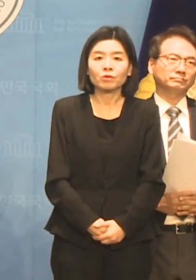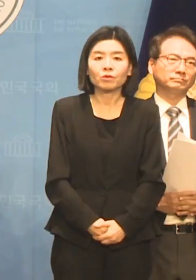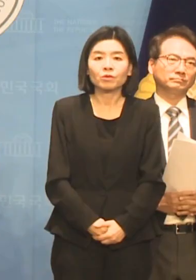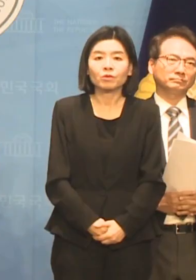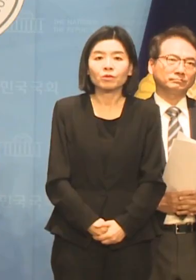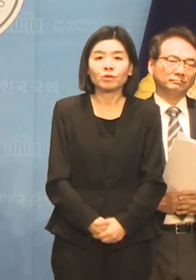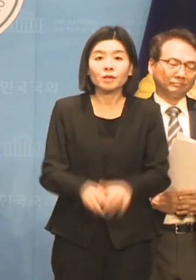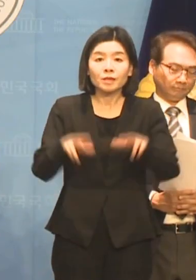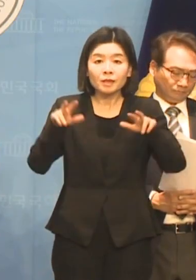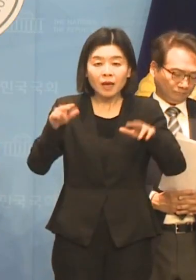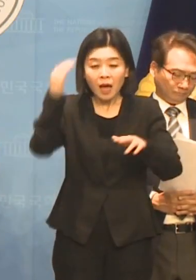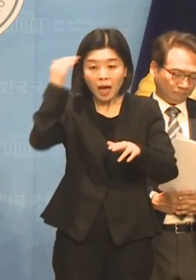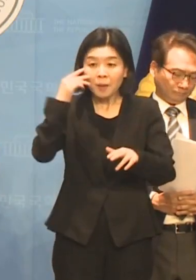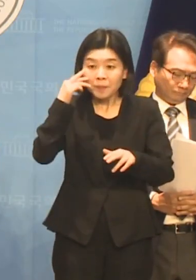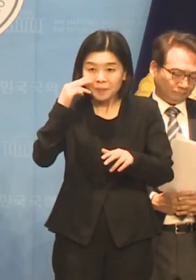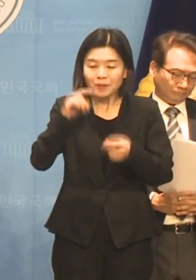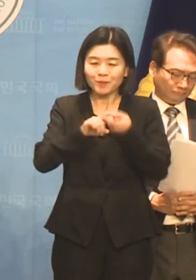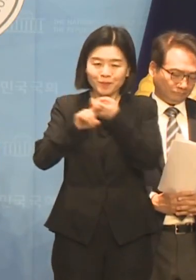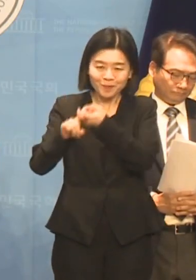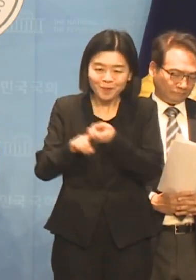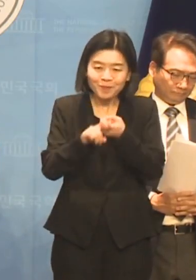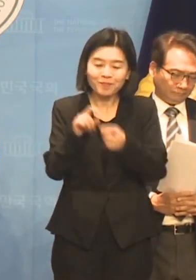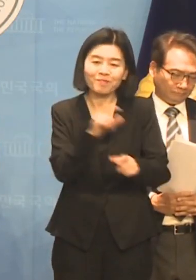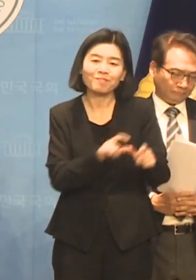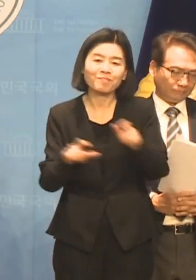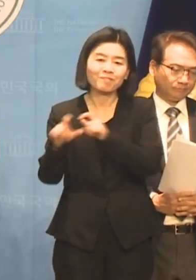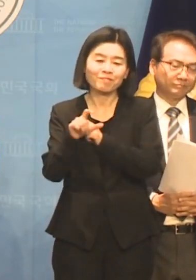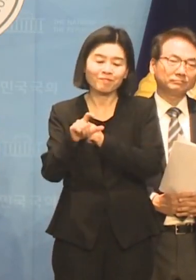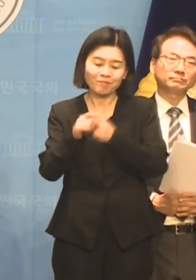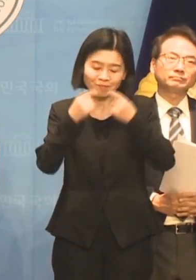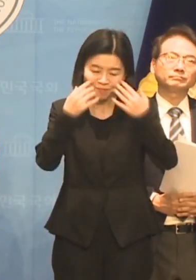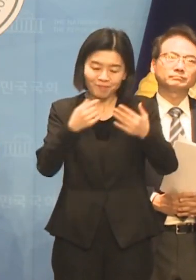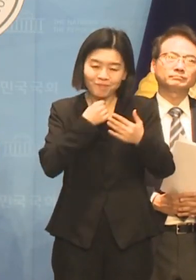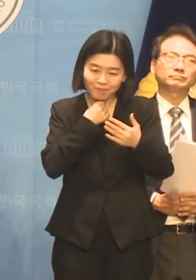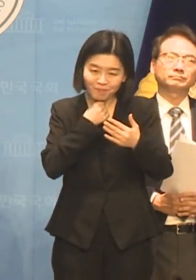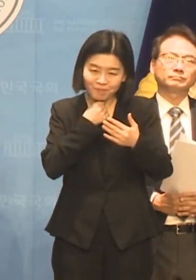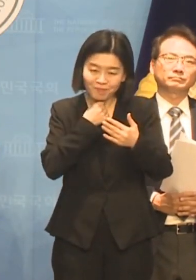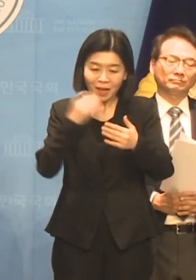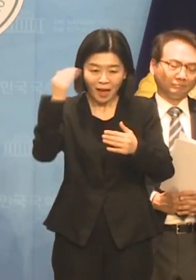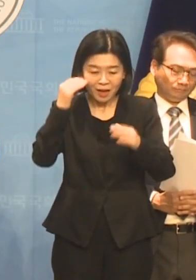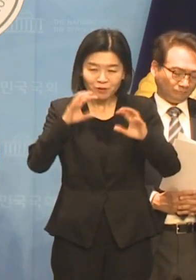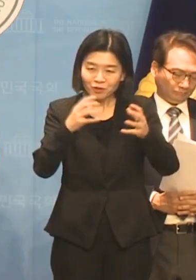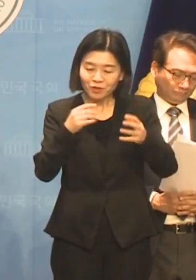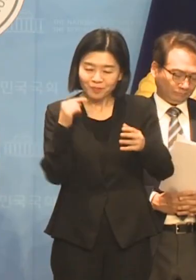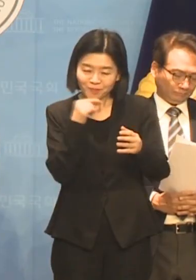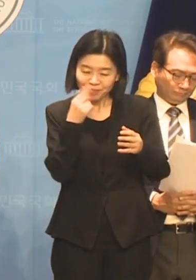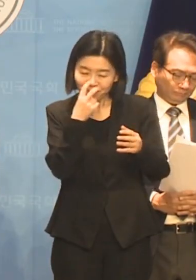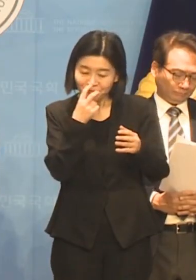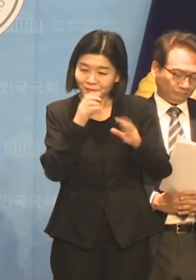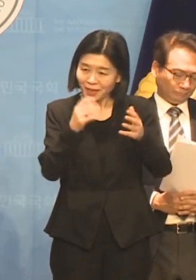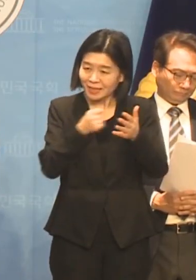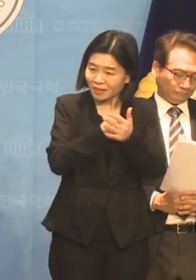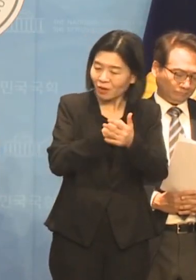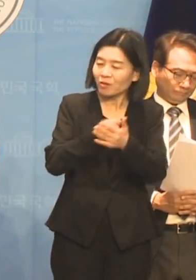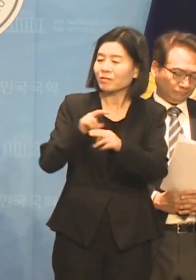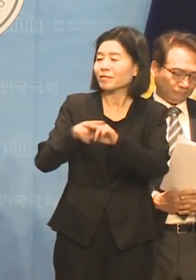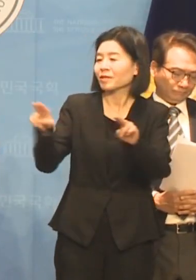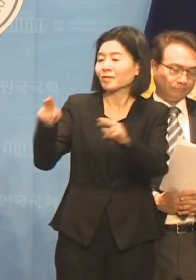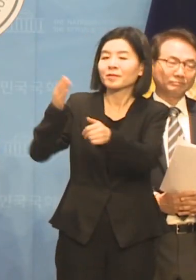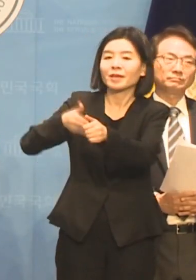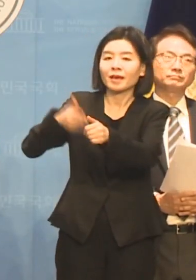더 발전한 한미동맹을 위하여 민간국가 지정을 철회해 주십시오. 2025년 3월